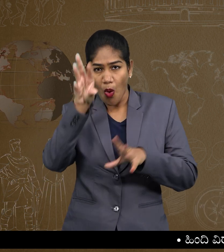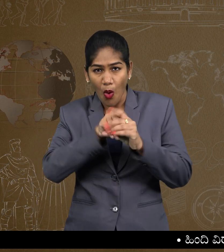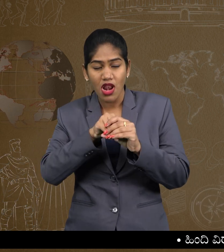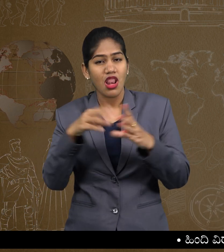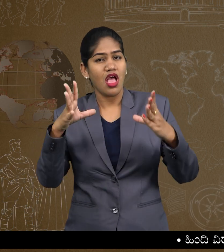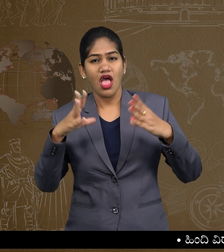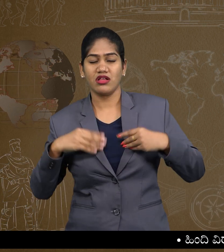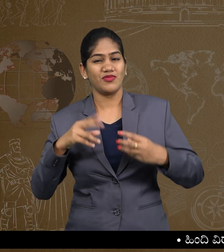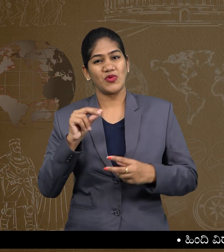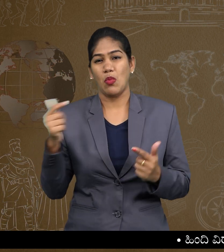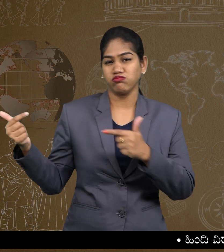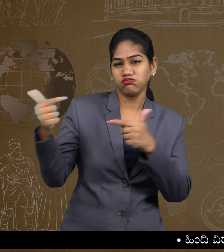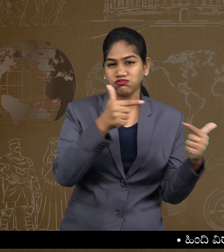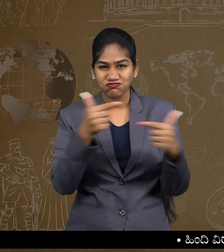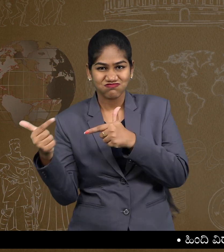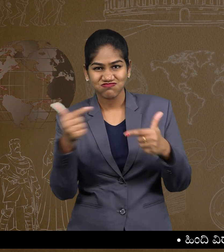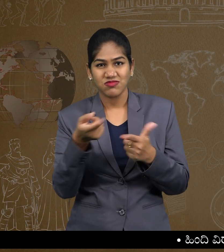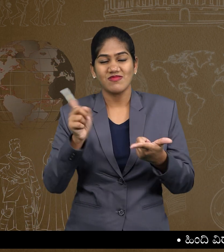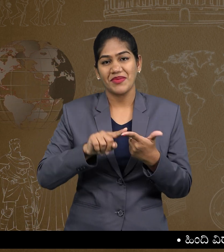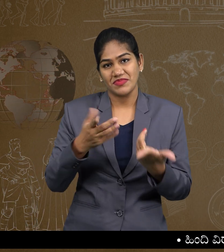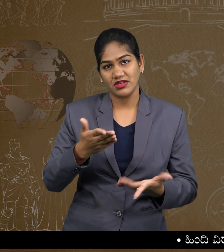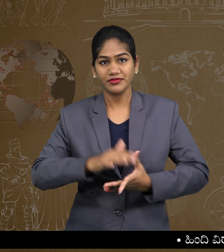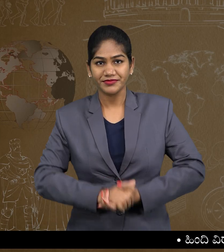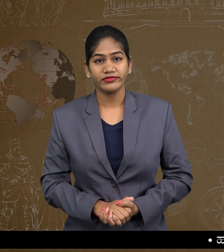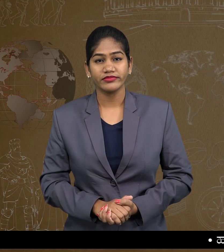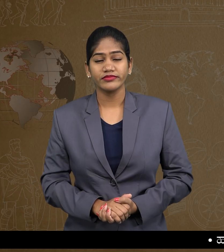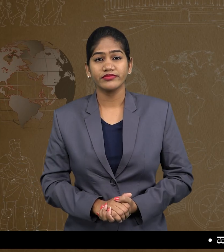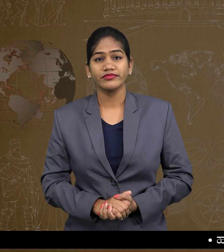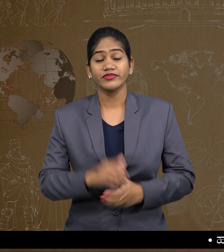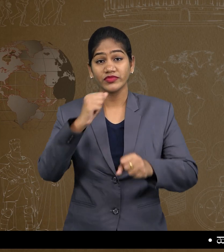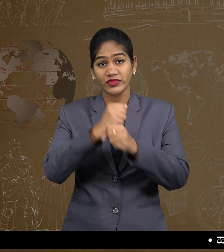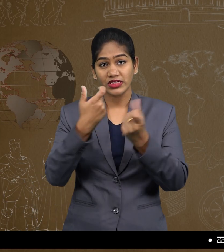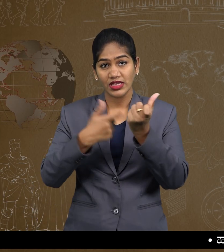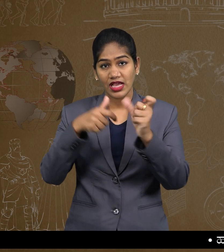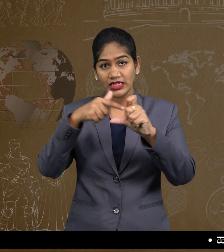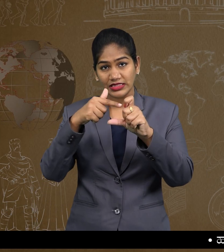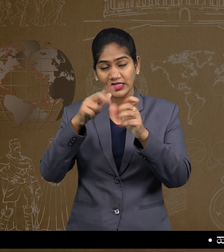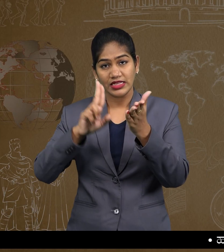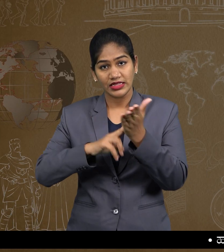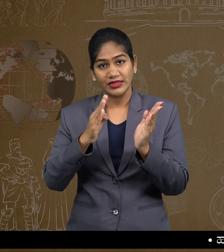ಹಸಿರು ಕ್ರಾಂತಿ.